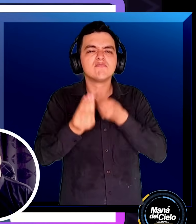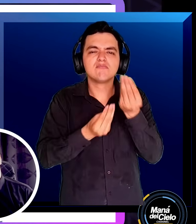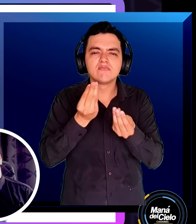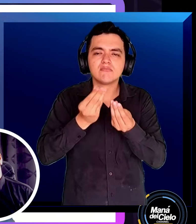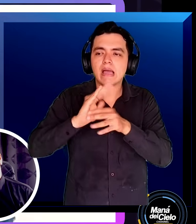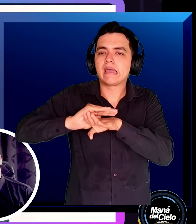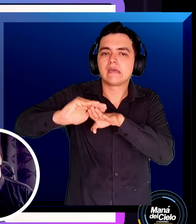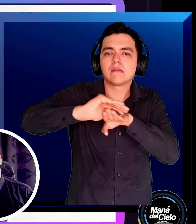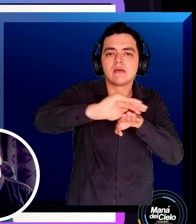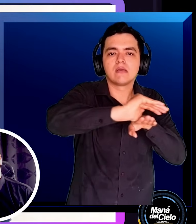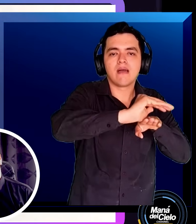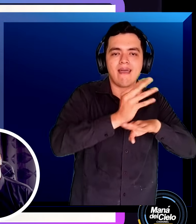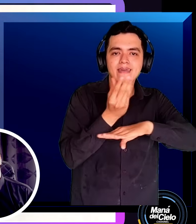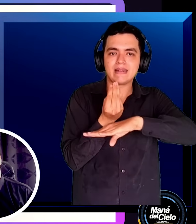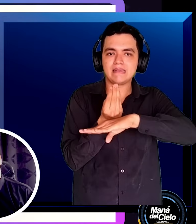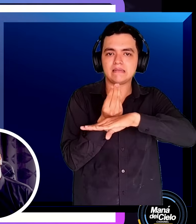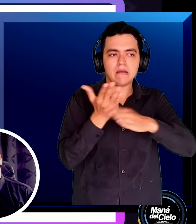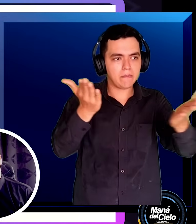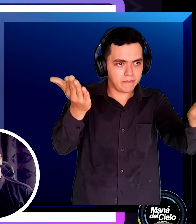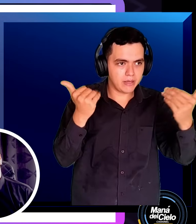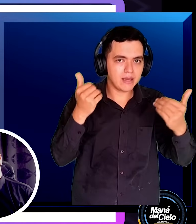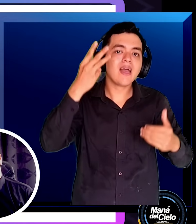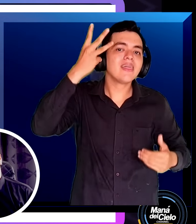libera, cambia, transforma y nos lleva a